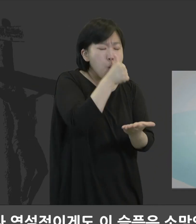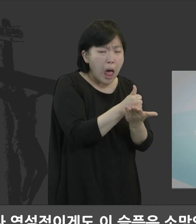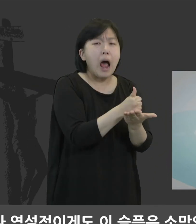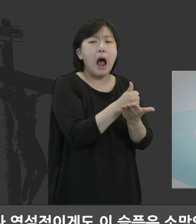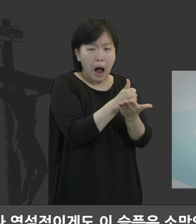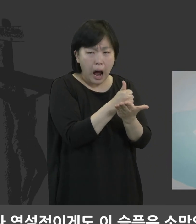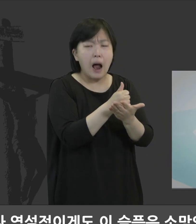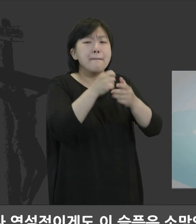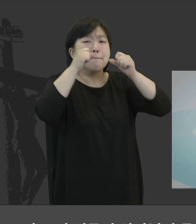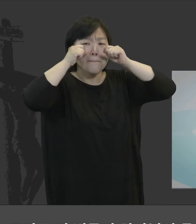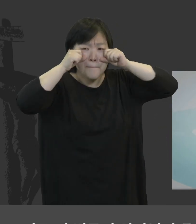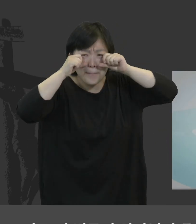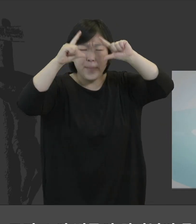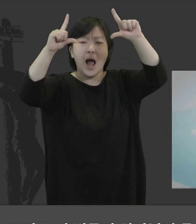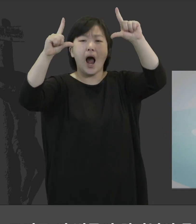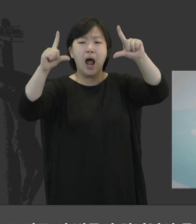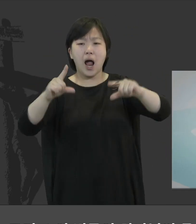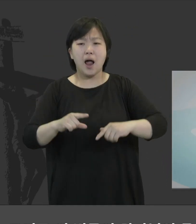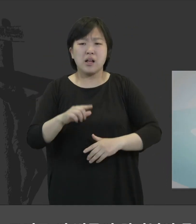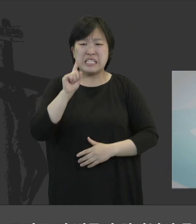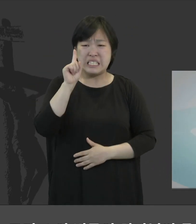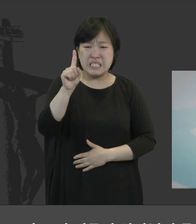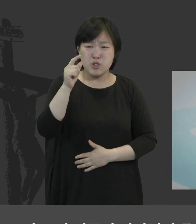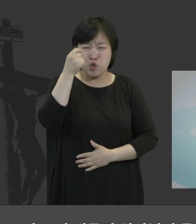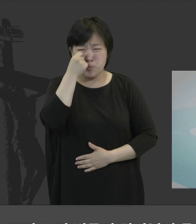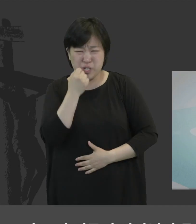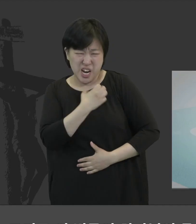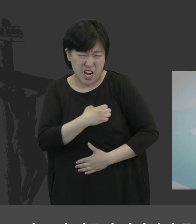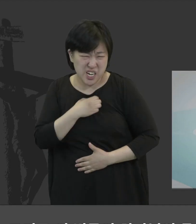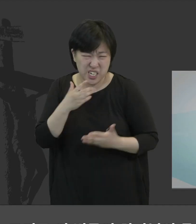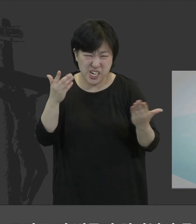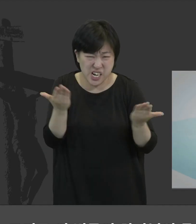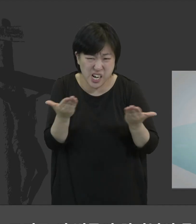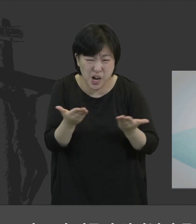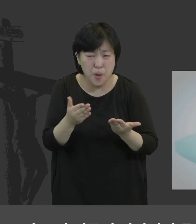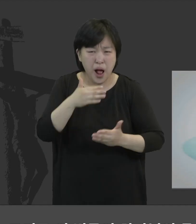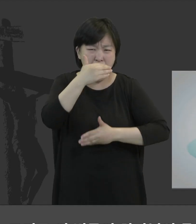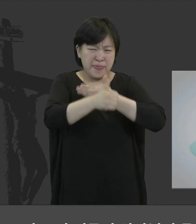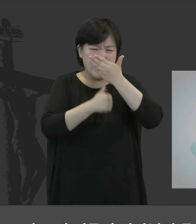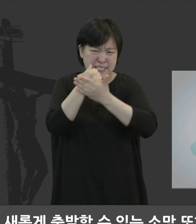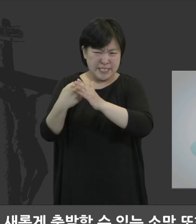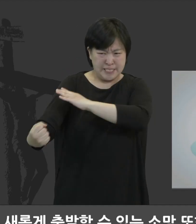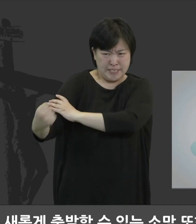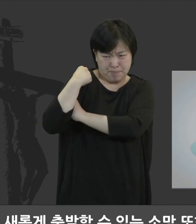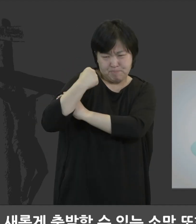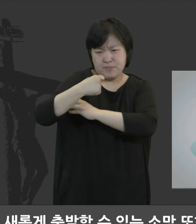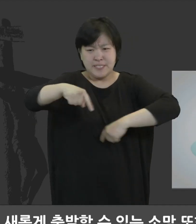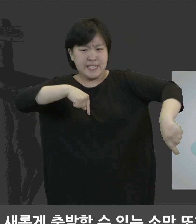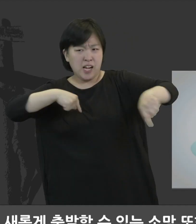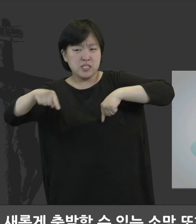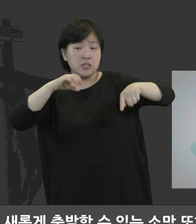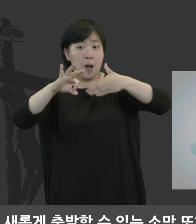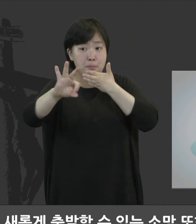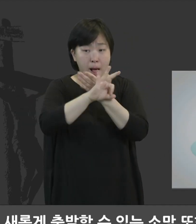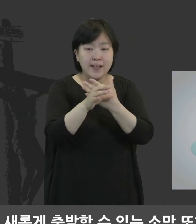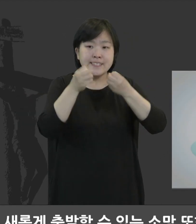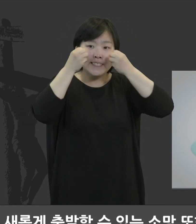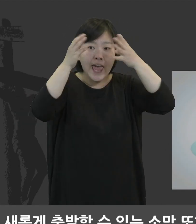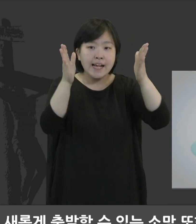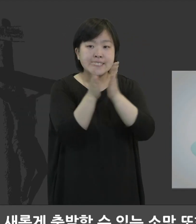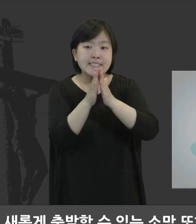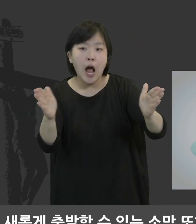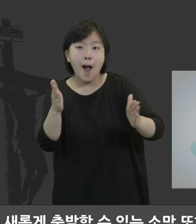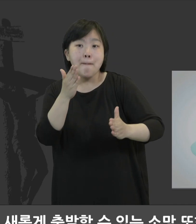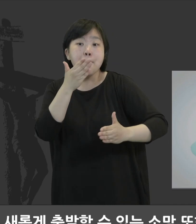때문에 그렇습니다. 그리고 이 비극이 하나님의 주권에 의한 결과라면 새롭게 출발할 수 있는 소망 또한